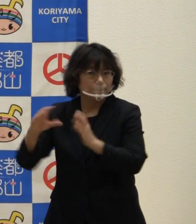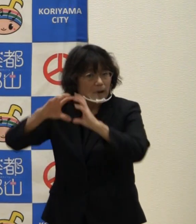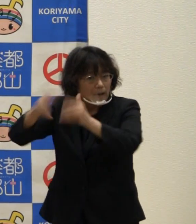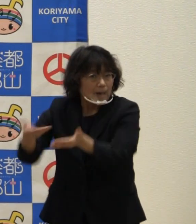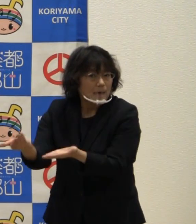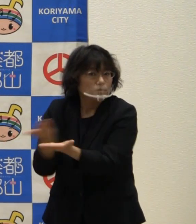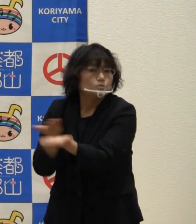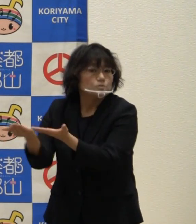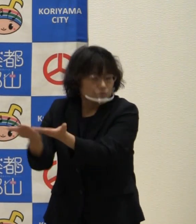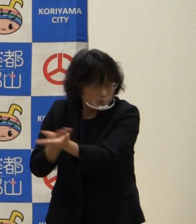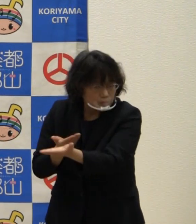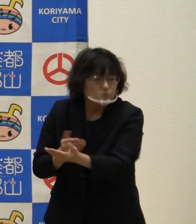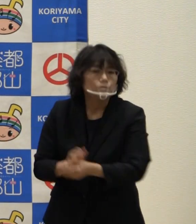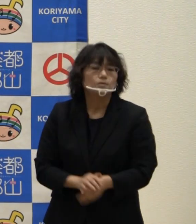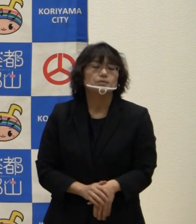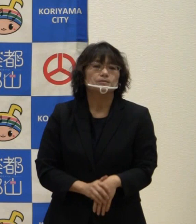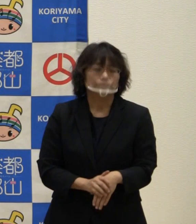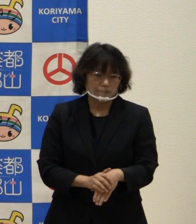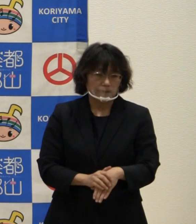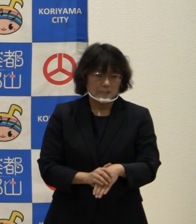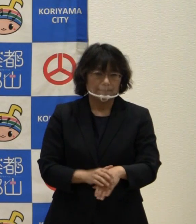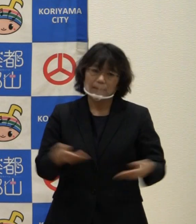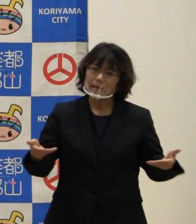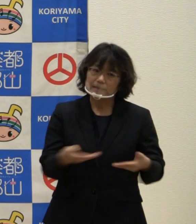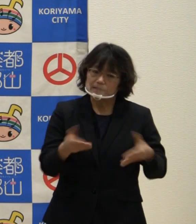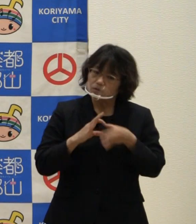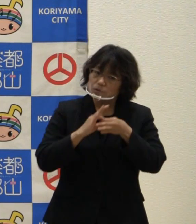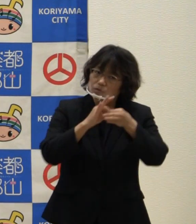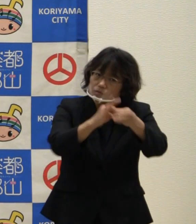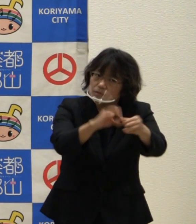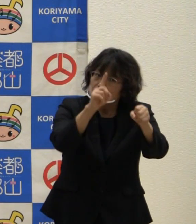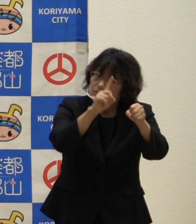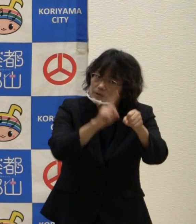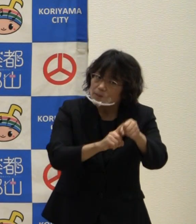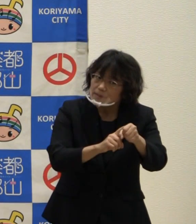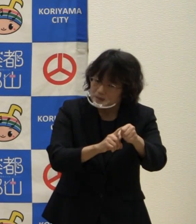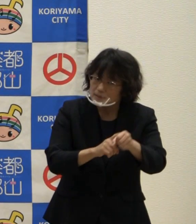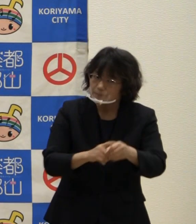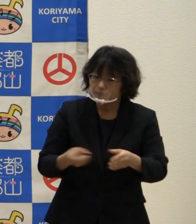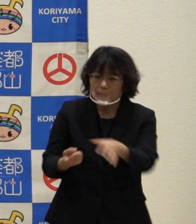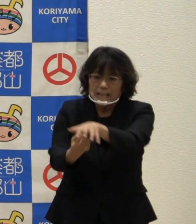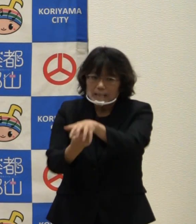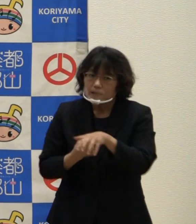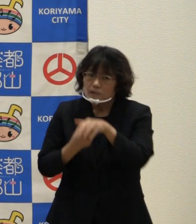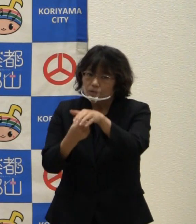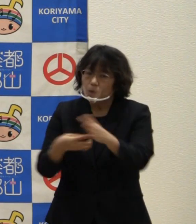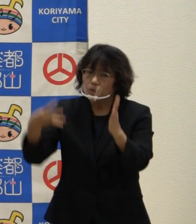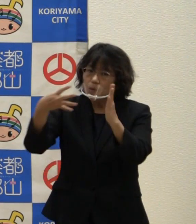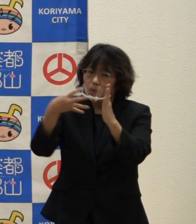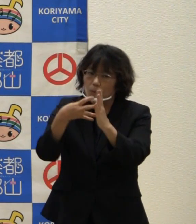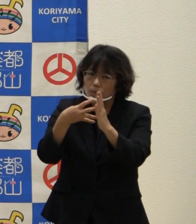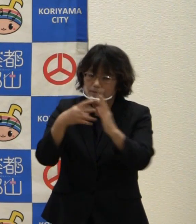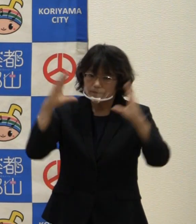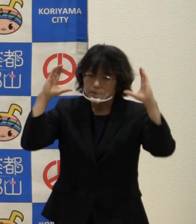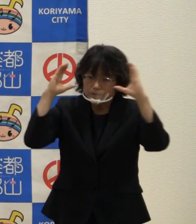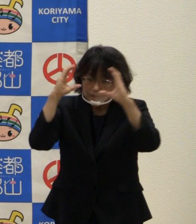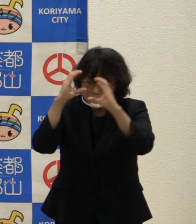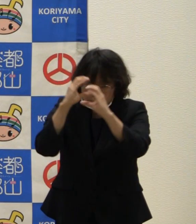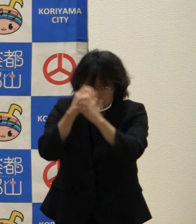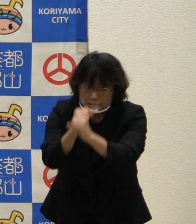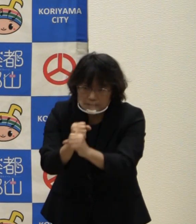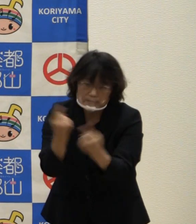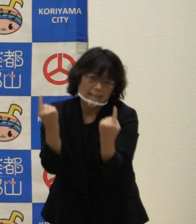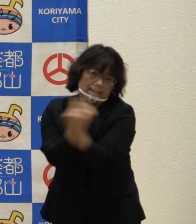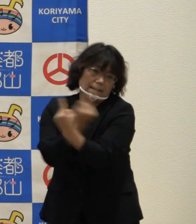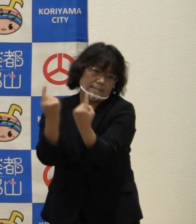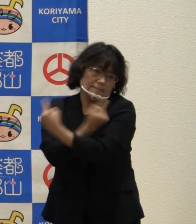続可能性拡大のためにも、随分と農業法人に着目した制度改正をしておりますので